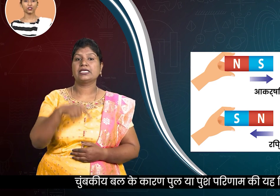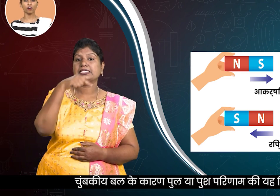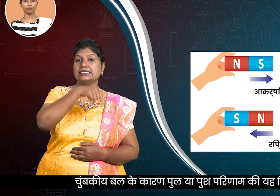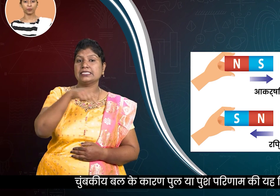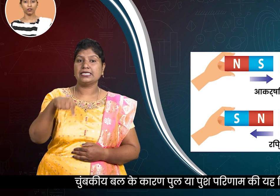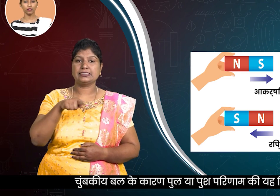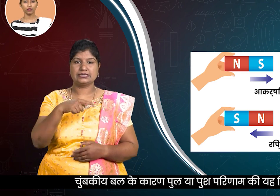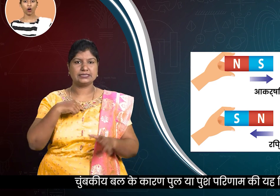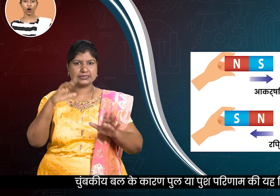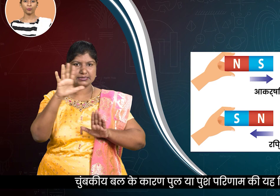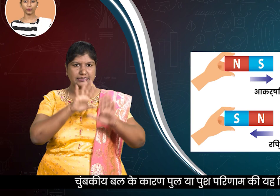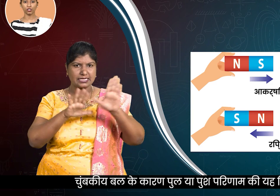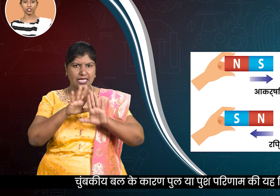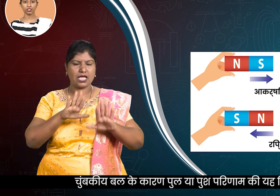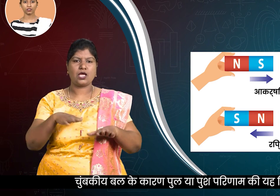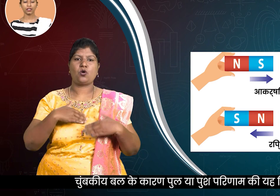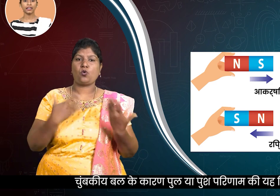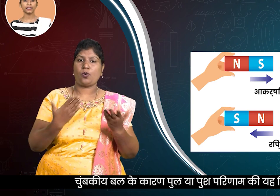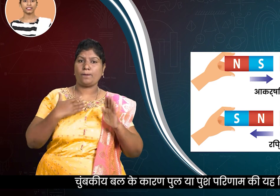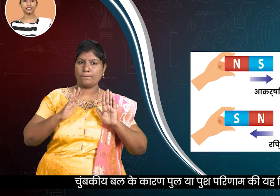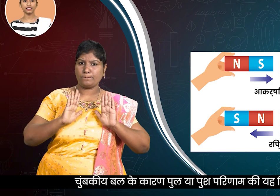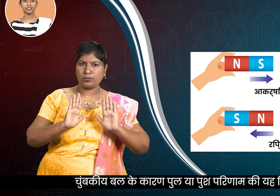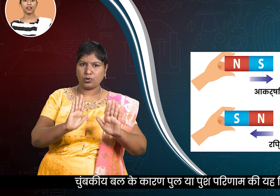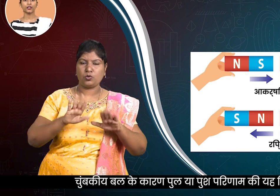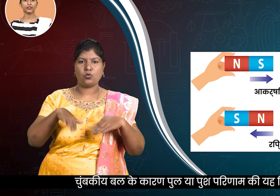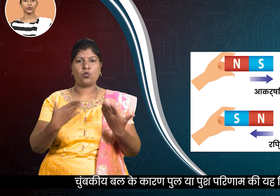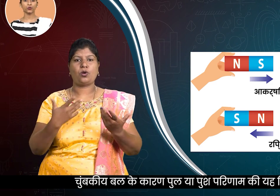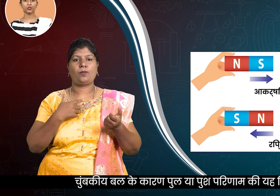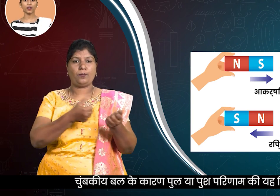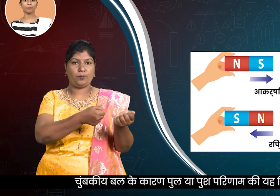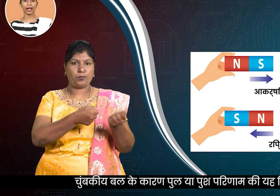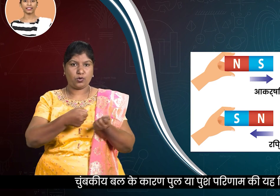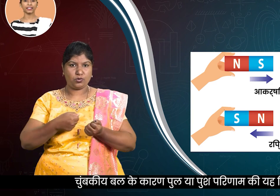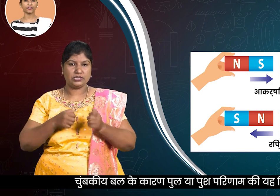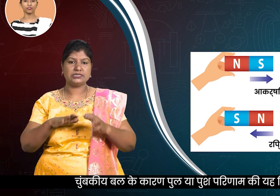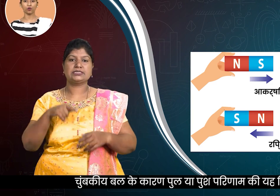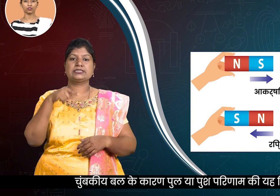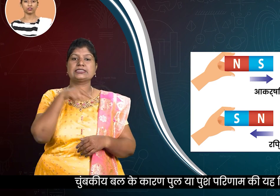चुंबकीय बल के कारण पुल या पुश परिणाम की ये क्रिया